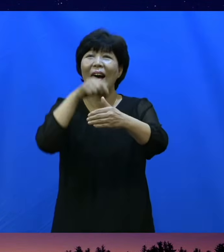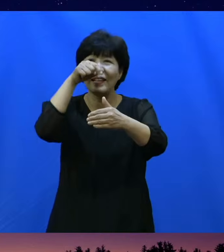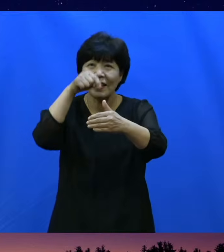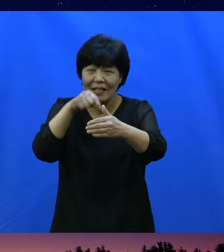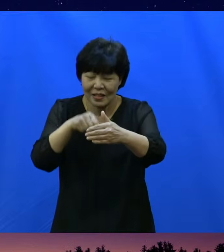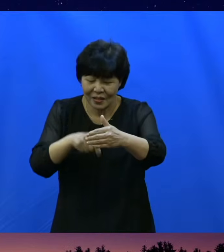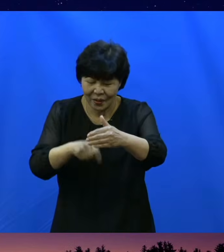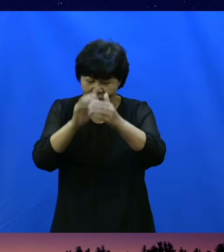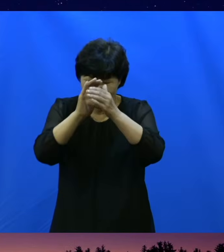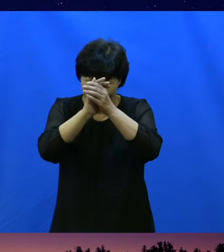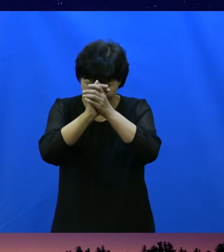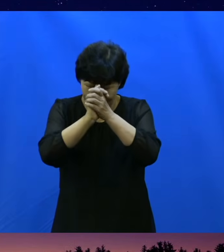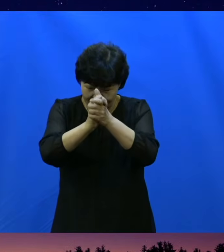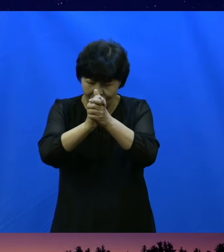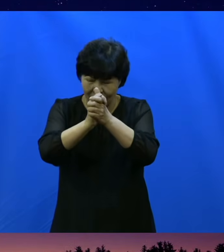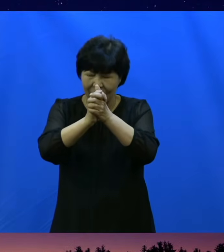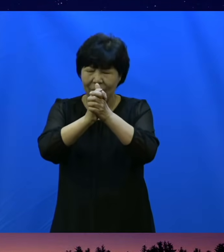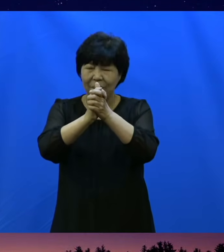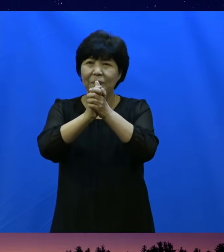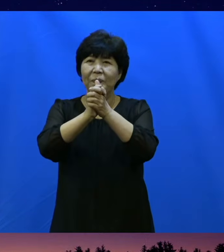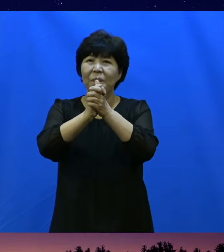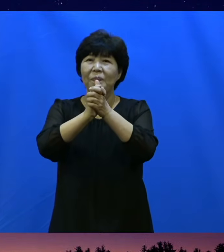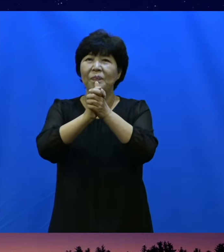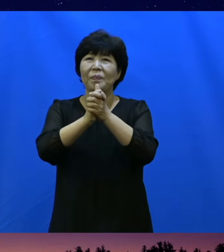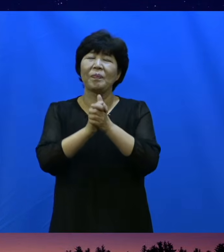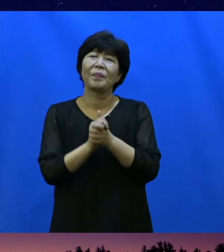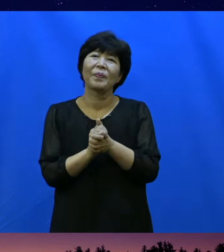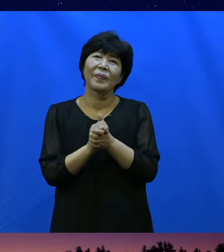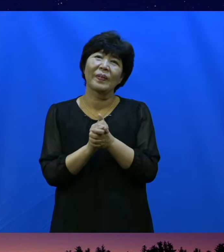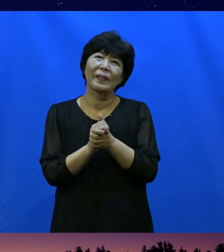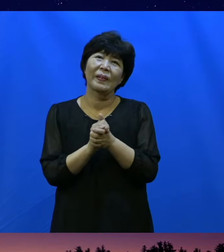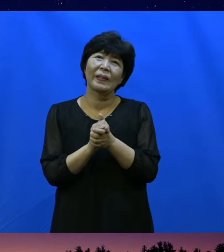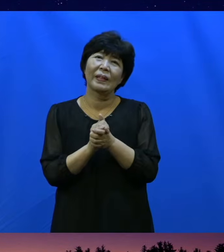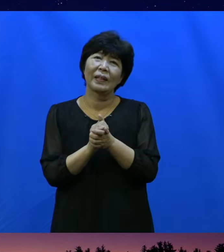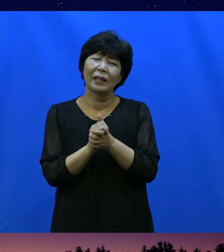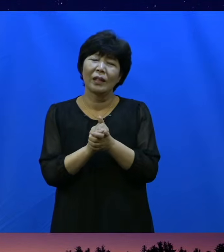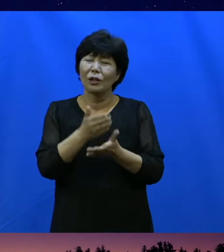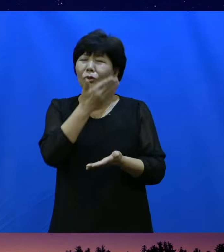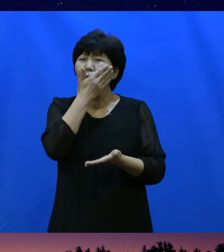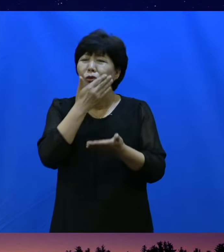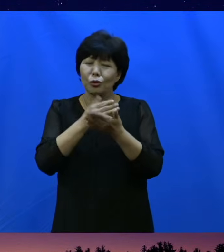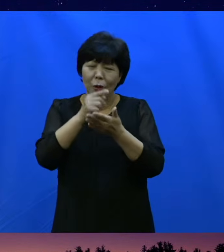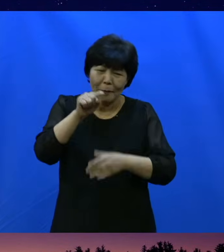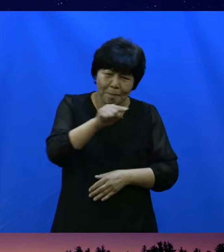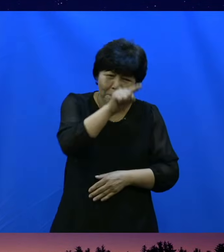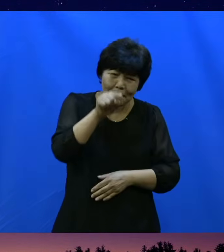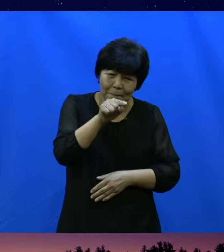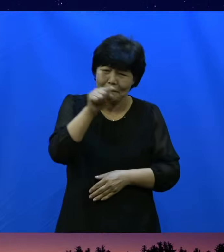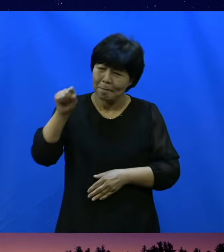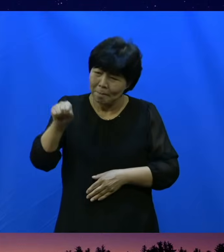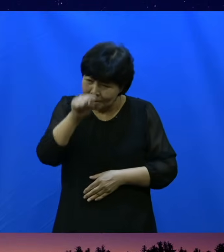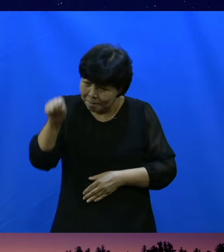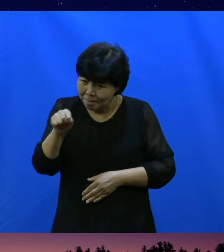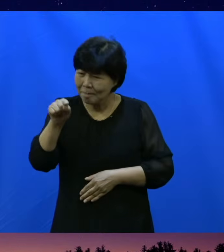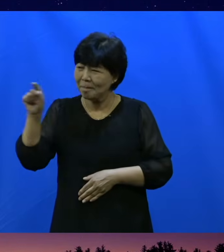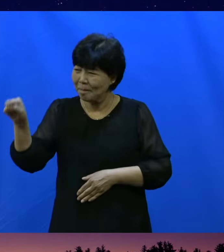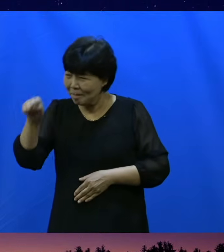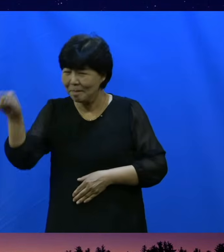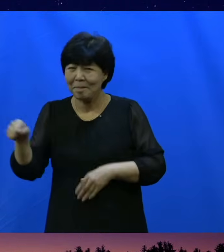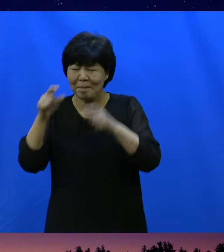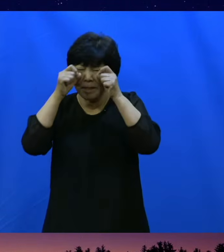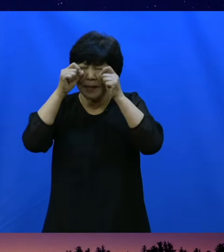성령 안에서 기도하고. 여러분, 이게 다 동그라미를 다 하나씩 쳐요. 이를 위하여 깨어